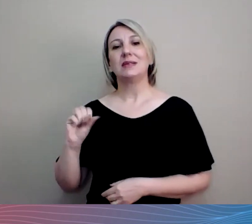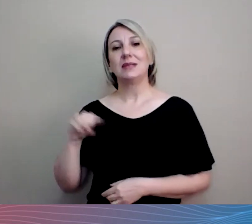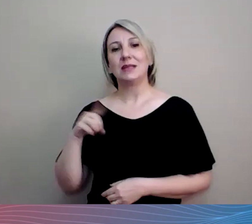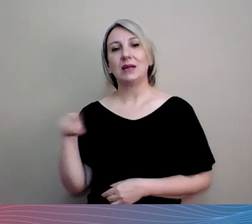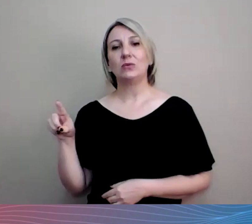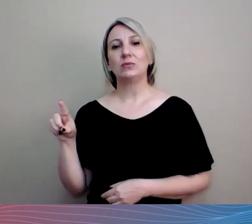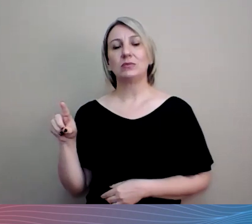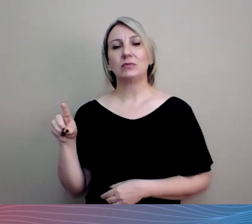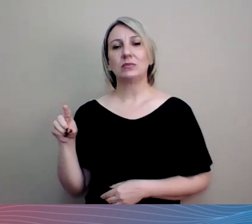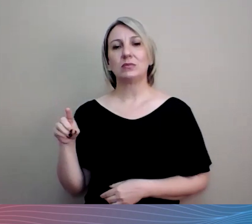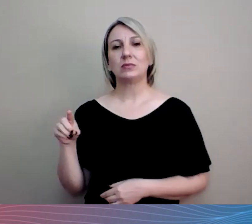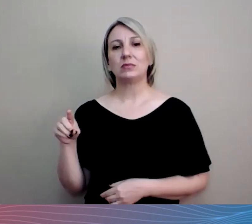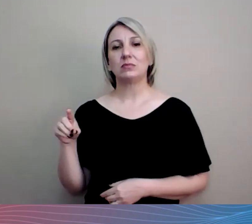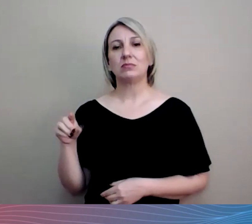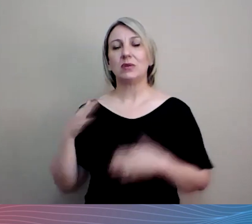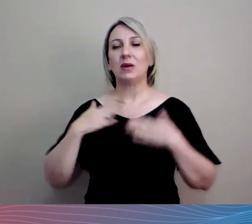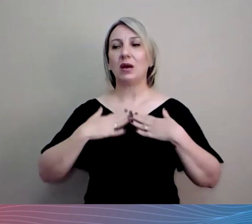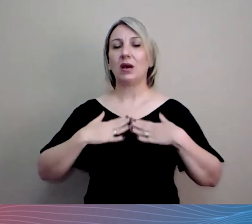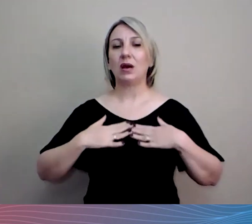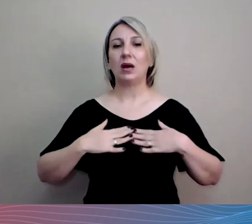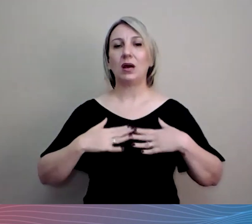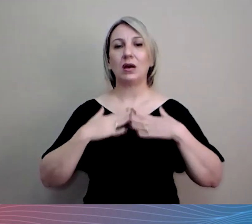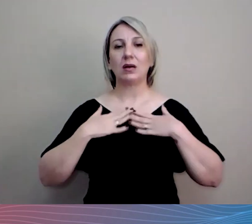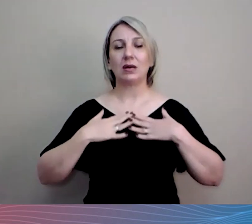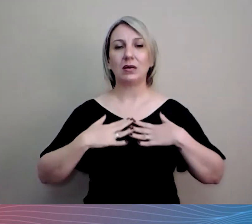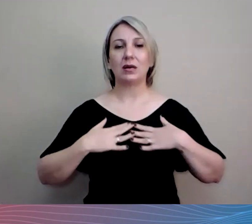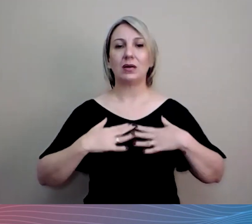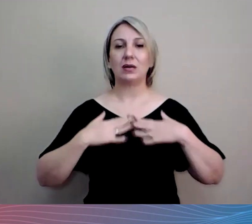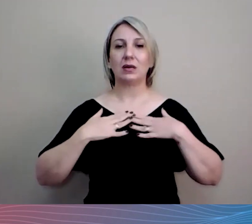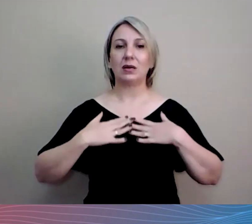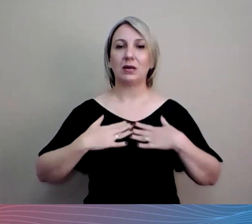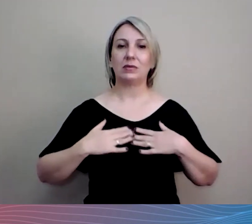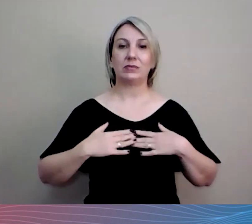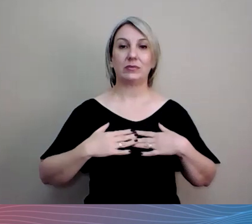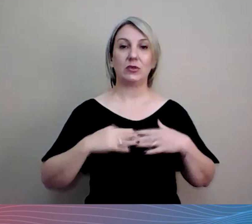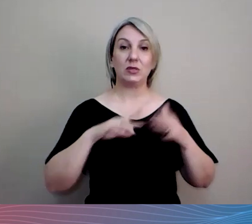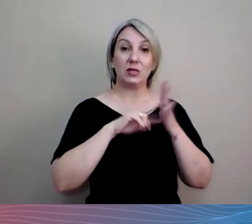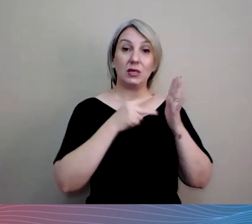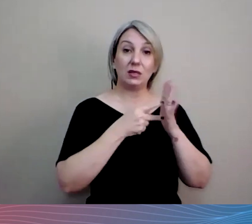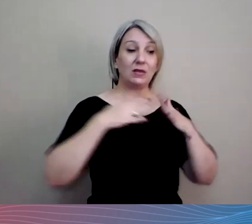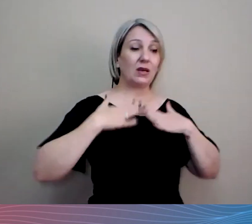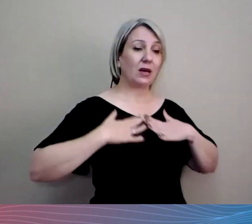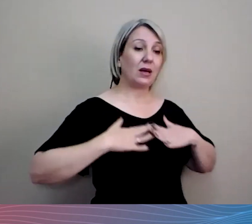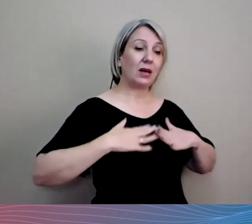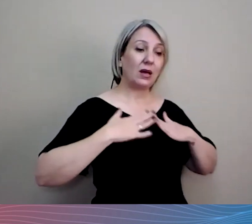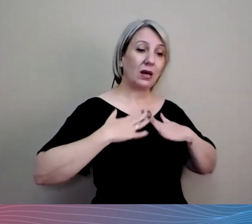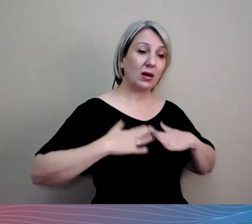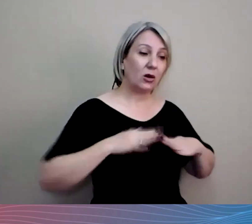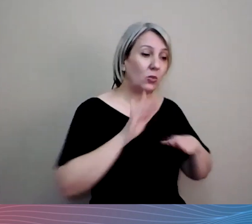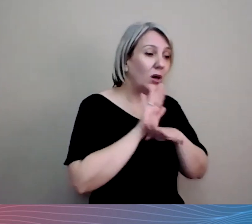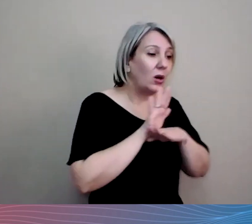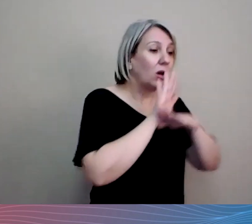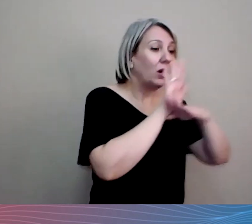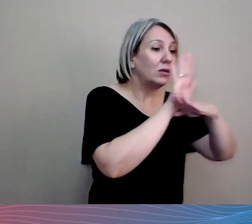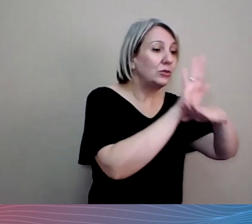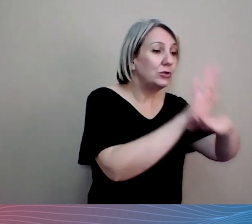sem agressividade. Bom, não precisamos ser agressivos uns com os outros, não é? Se temos problemas